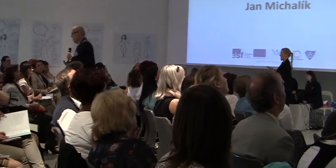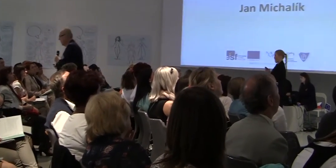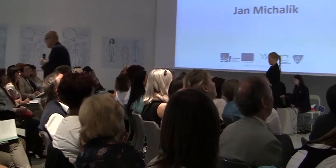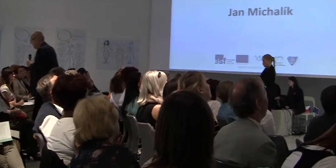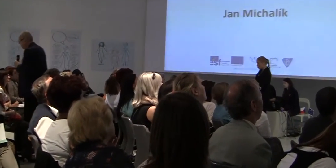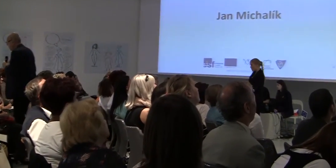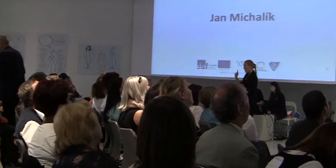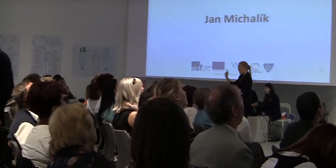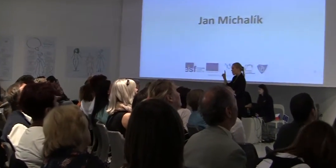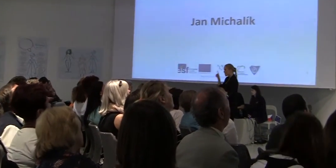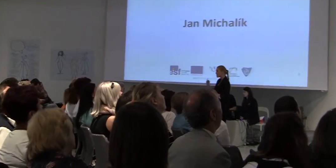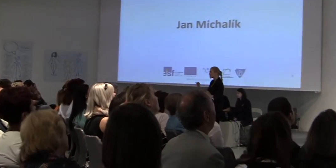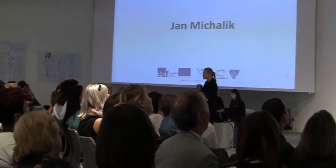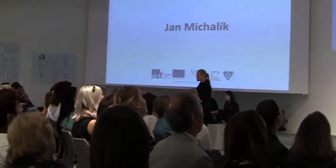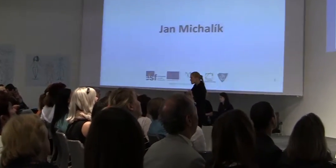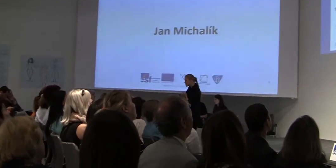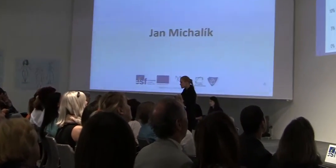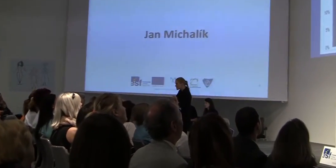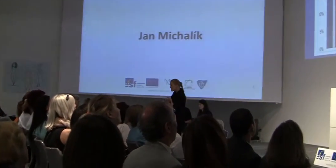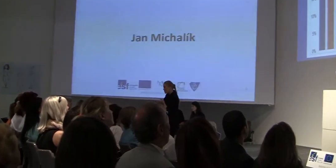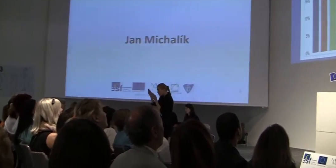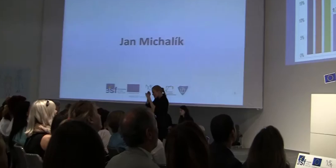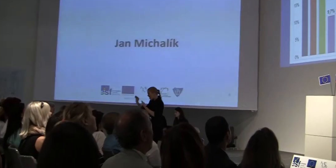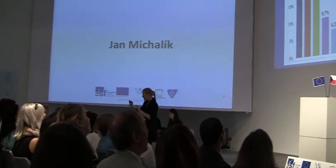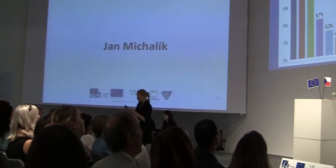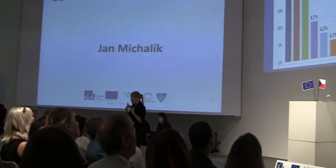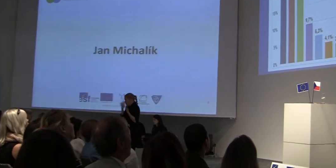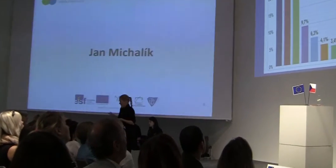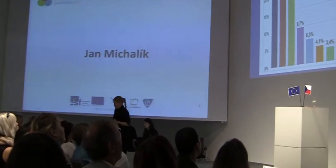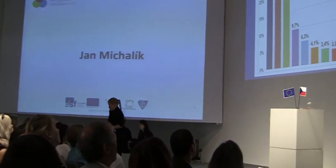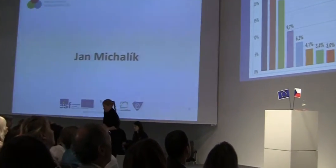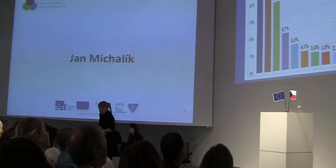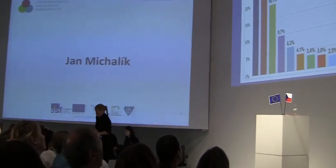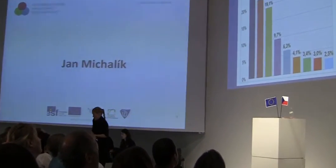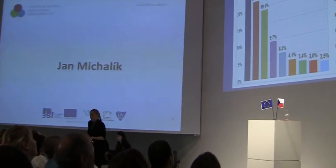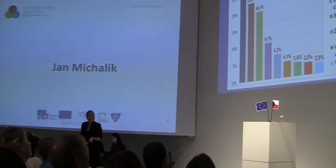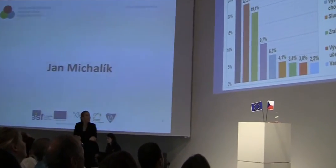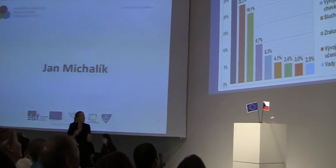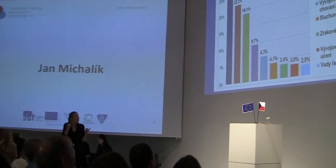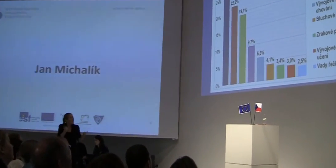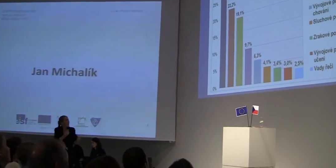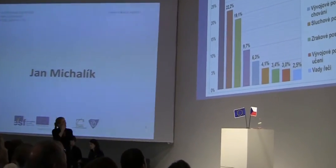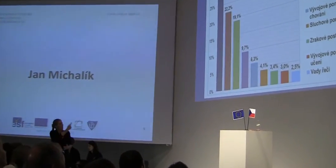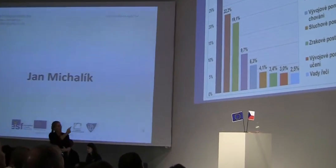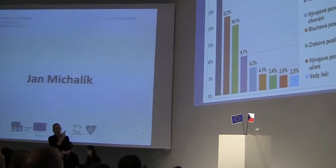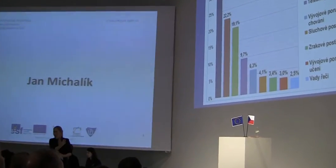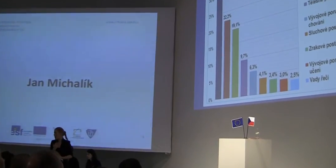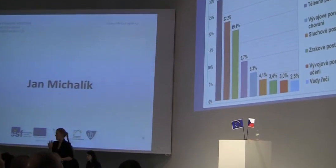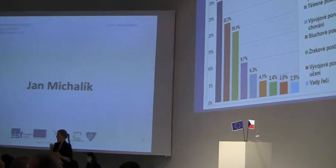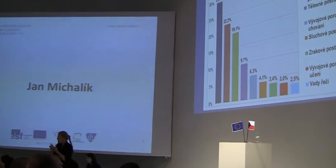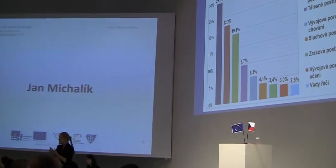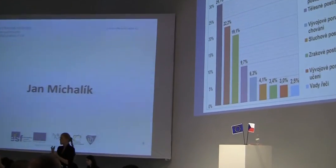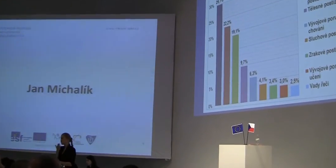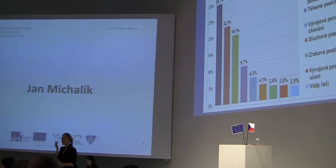z letošního ledna a února, 1700 respondentů, takže asistentů je 8000 v České republice, čili ty výsledky můžeme považovat